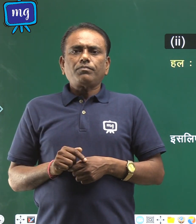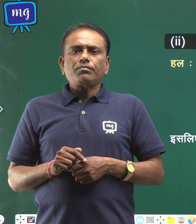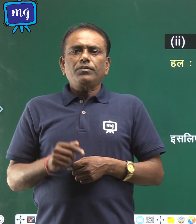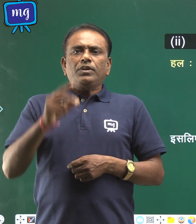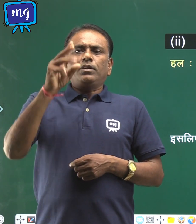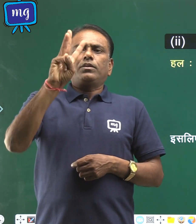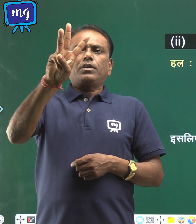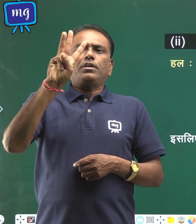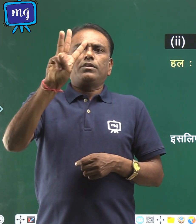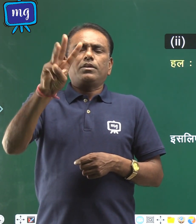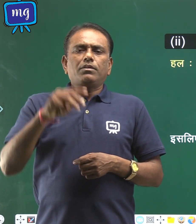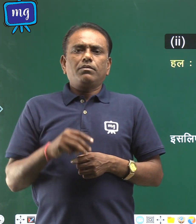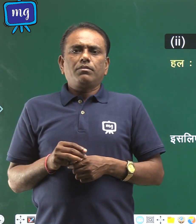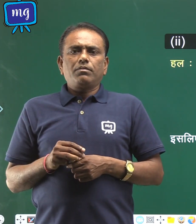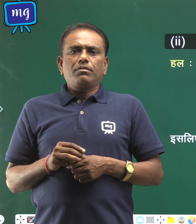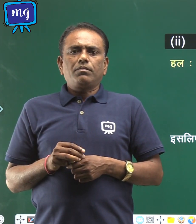33